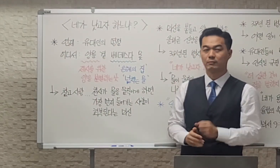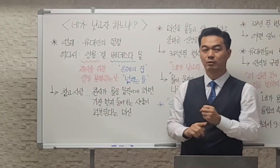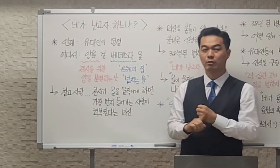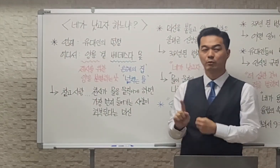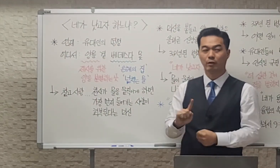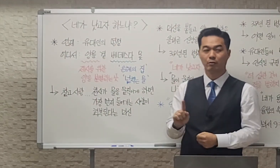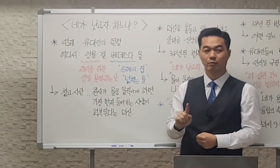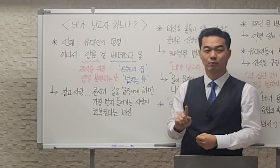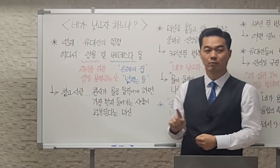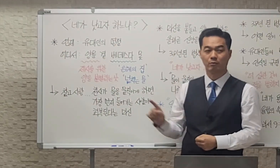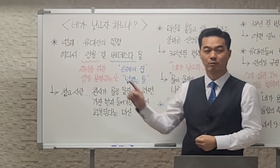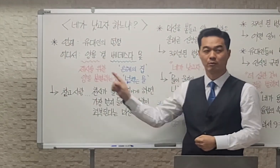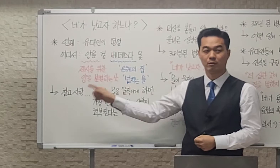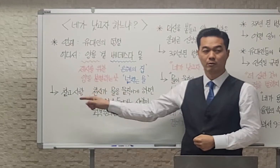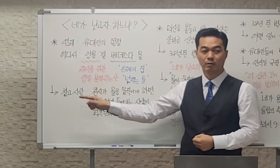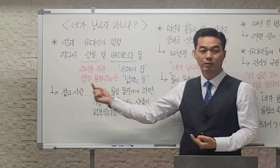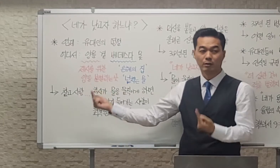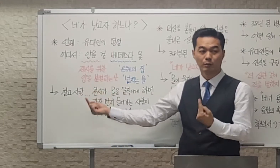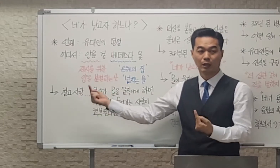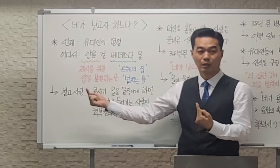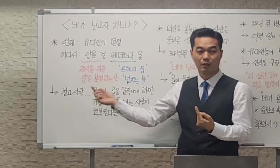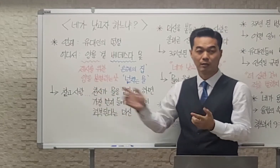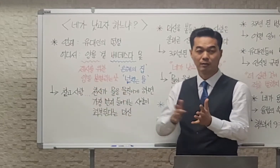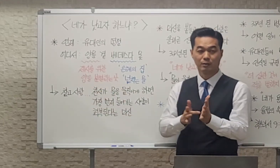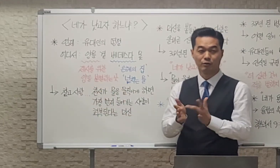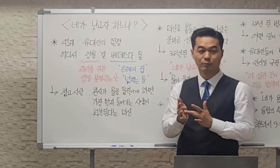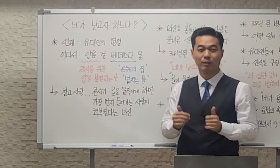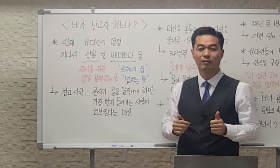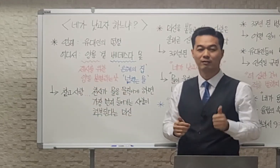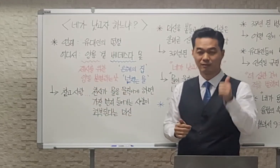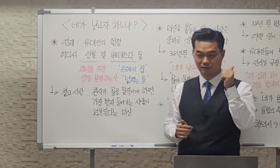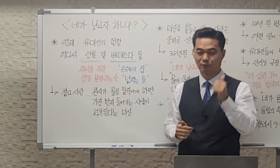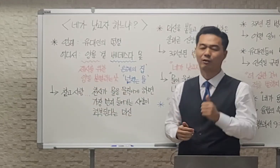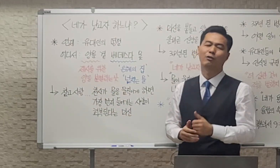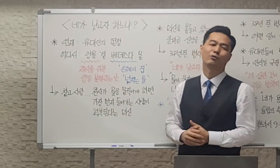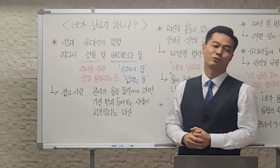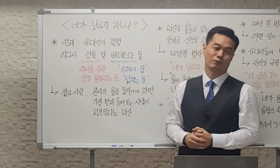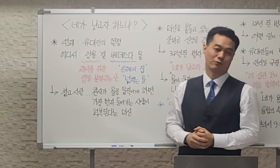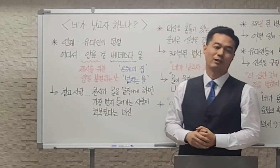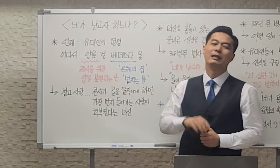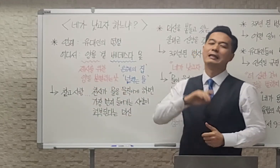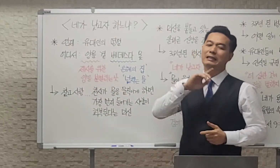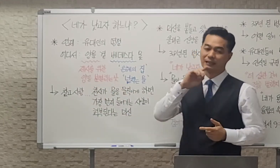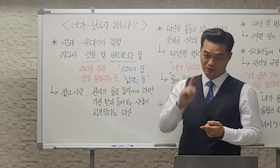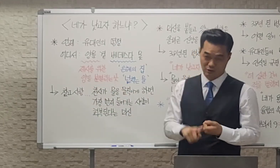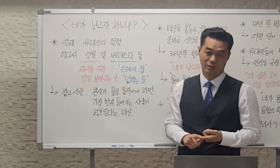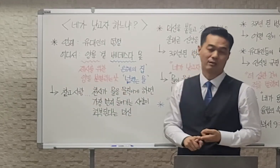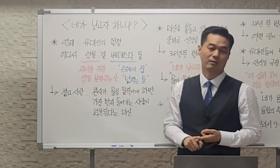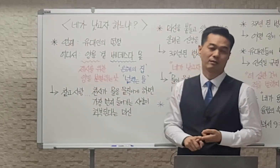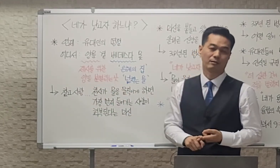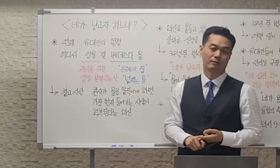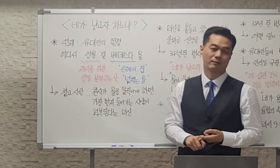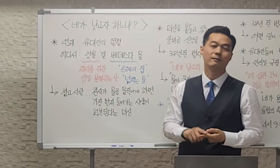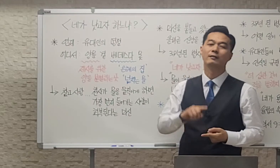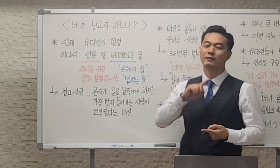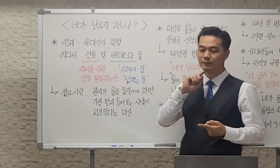이유가 뭐예요? 이거보다 예수님이 나은 거죠. 당연히.